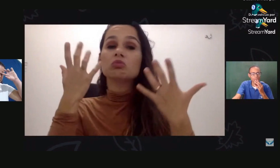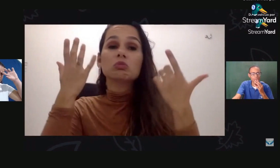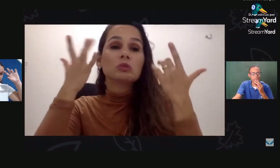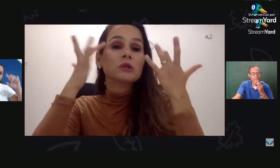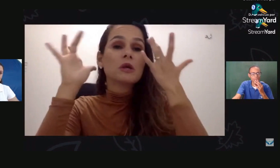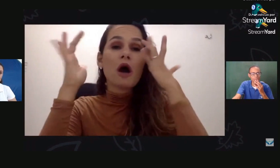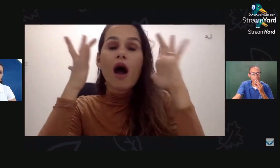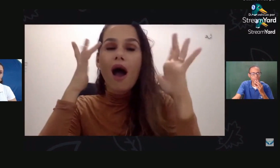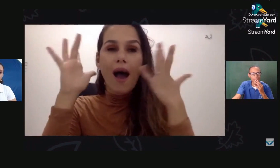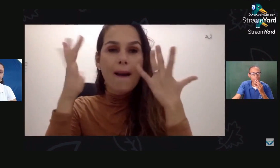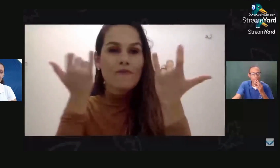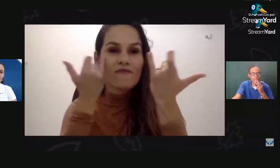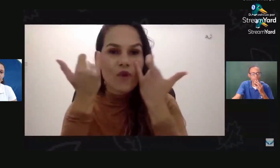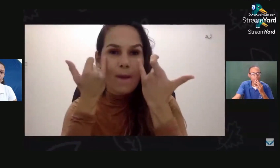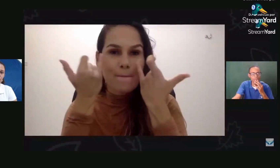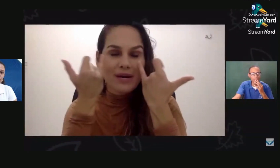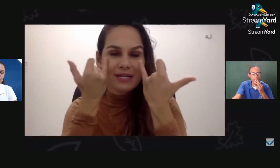quê?